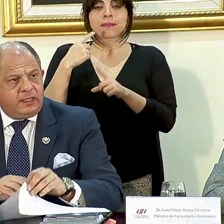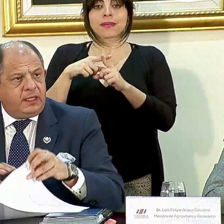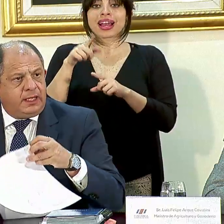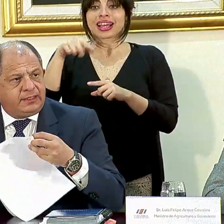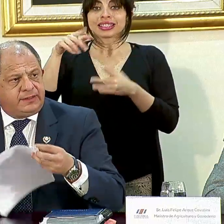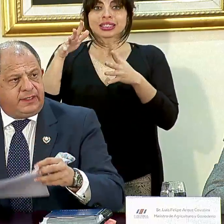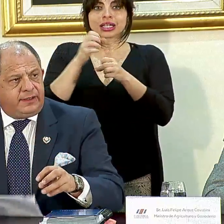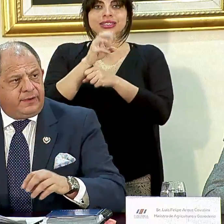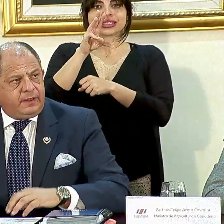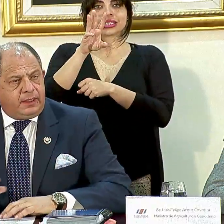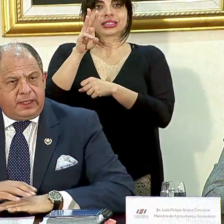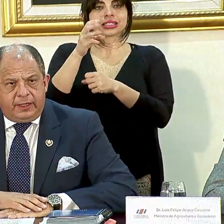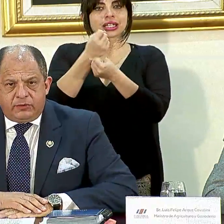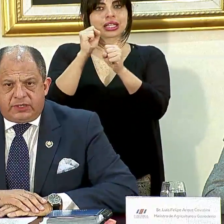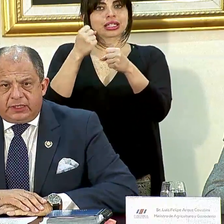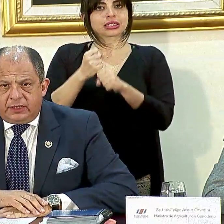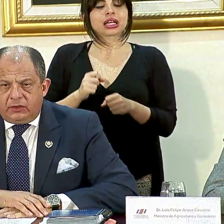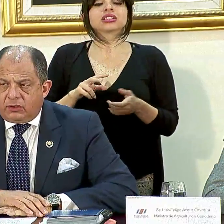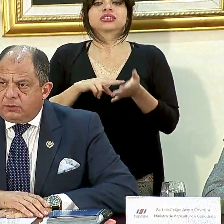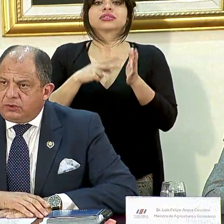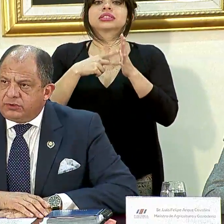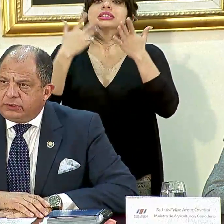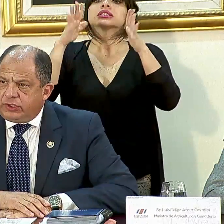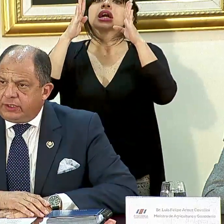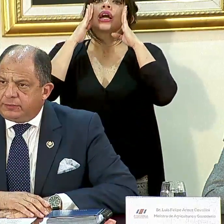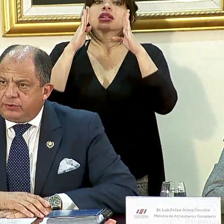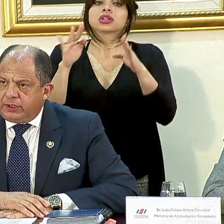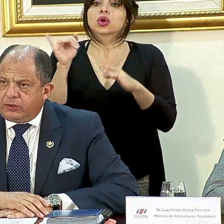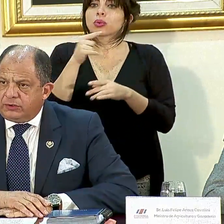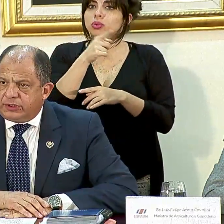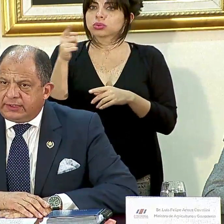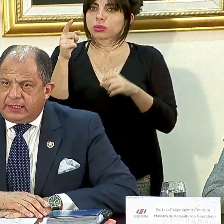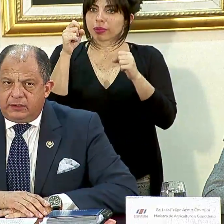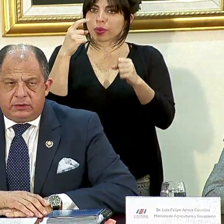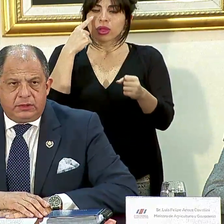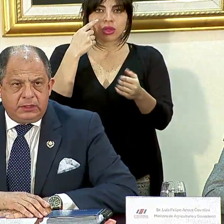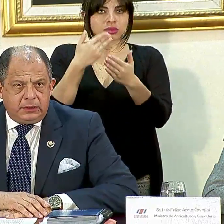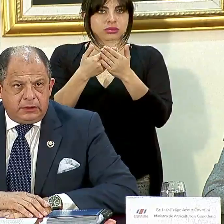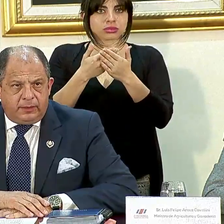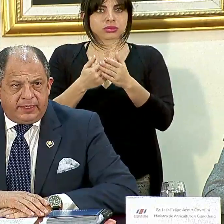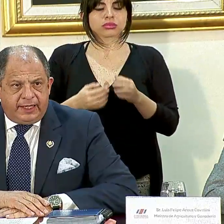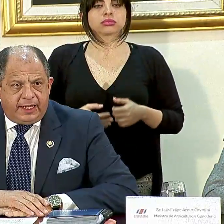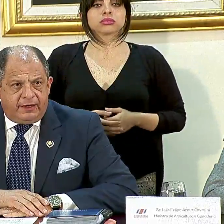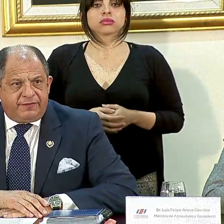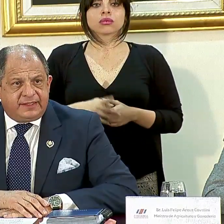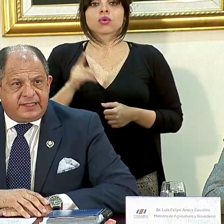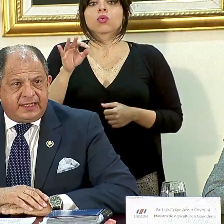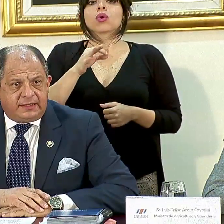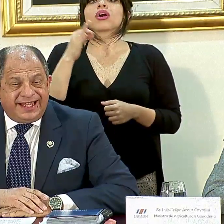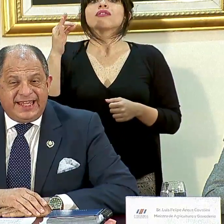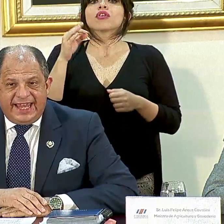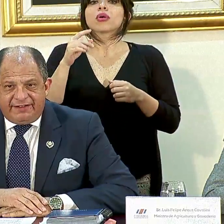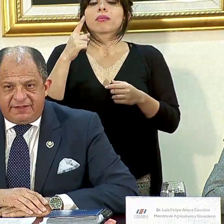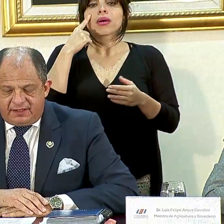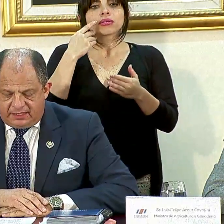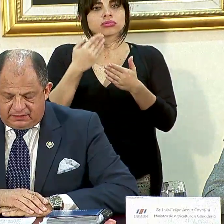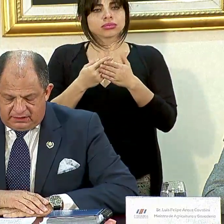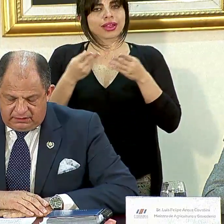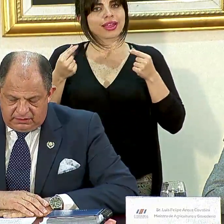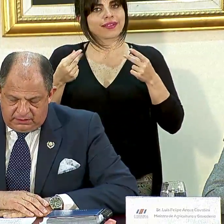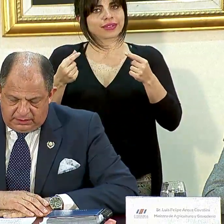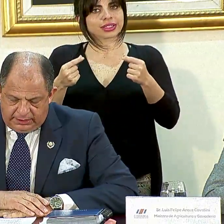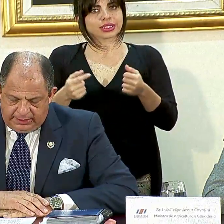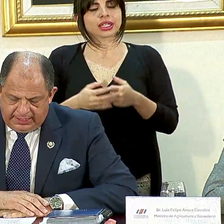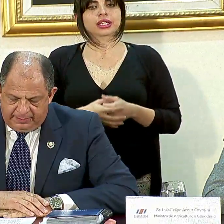rescates. Es decir, que hemos atendido, como ustedes pudieron constatarlo, de manera fehaciente y